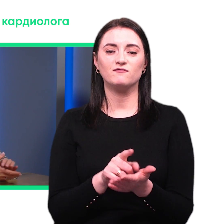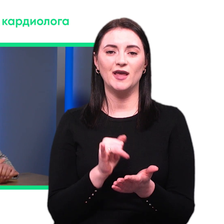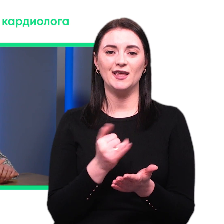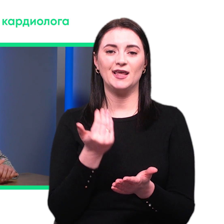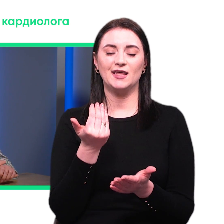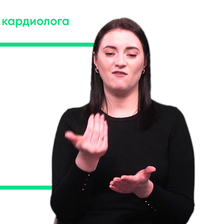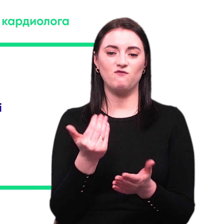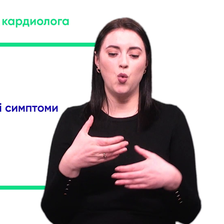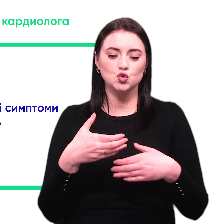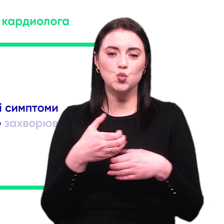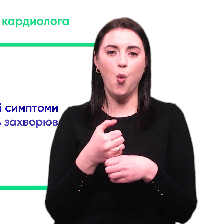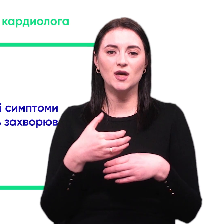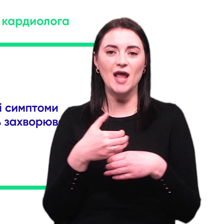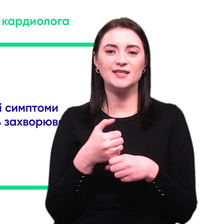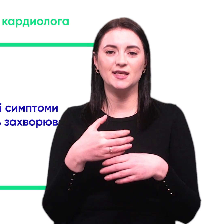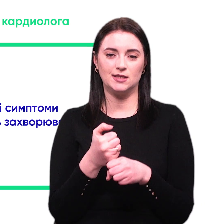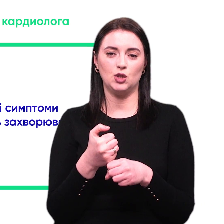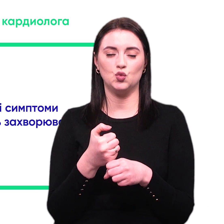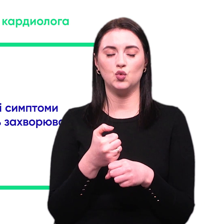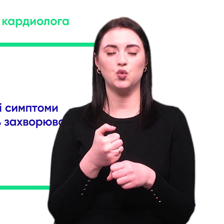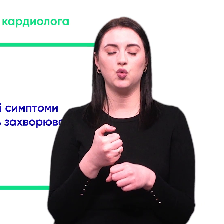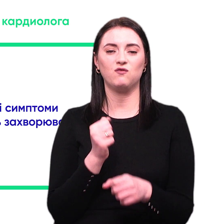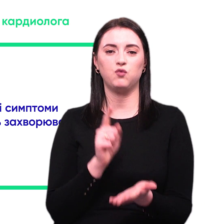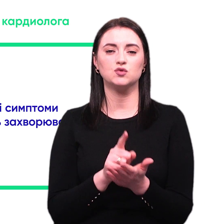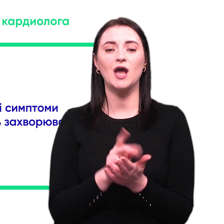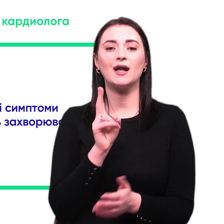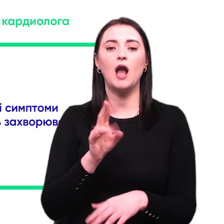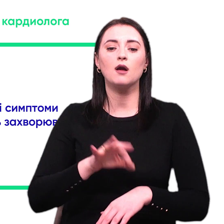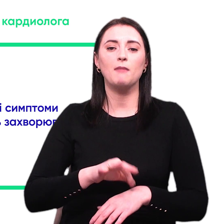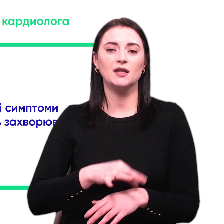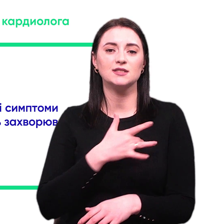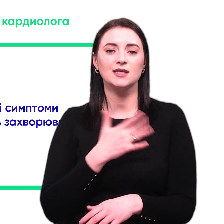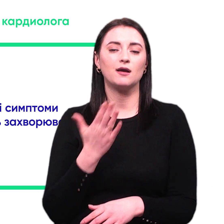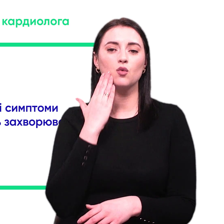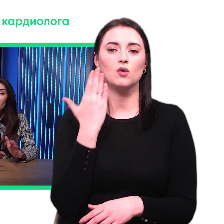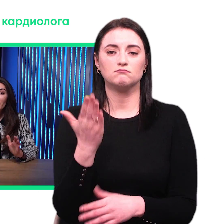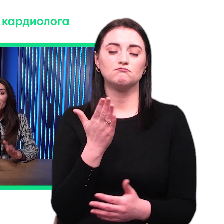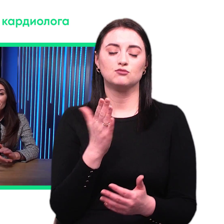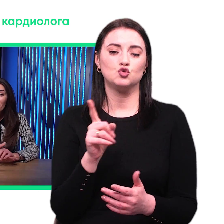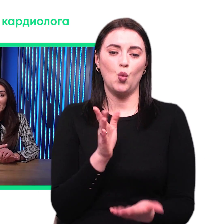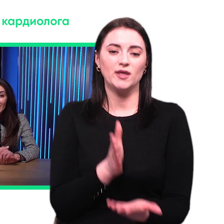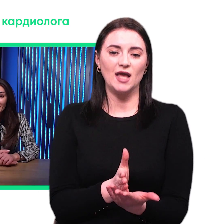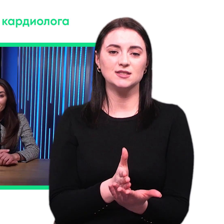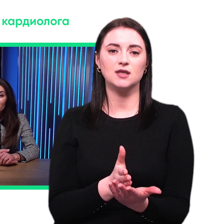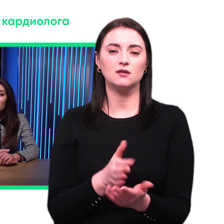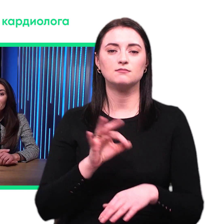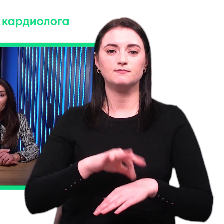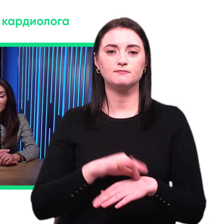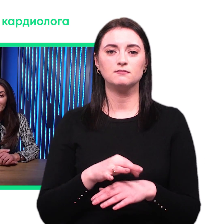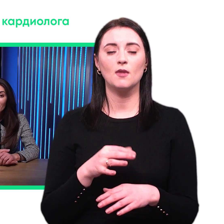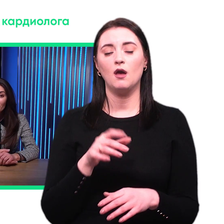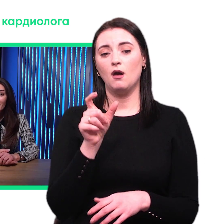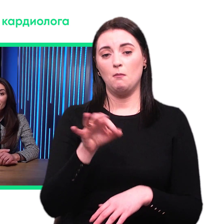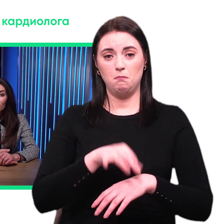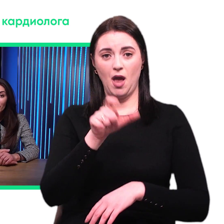сократительную способность. Как болит сердце, и какие симптомы указывают на наявность захворювань? Большинство пациентов, которые